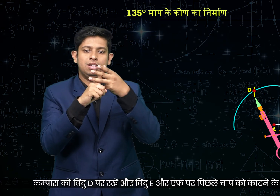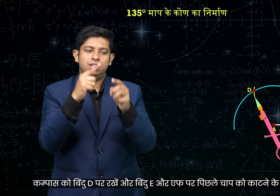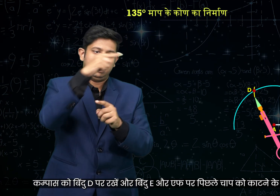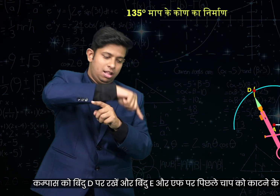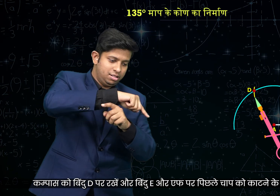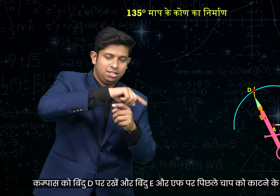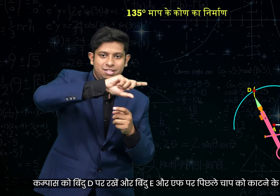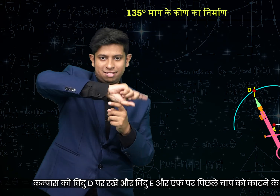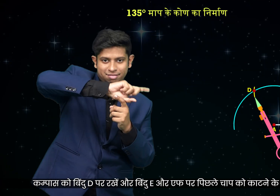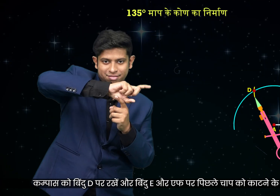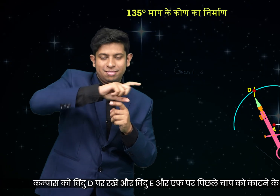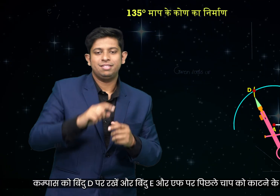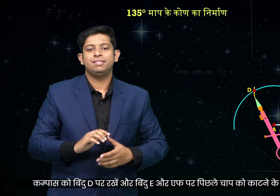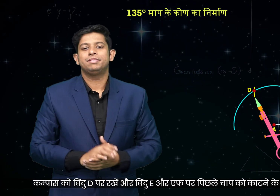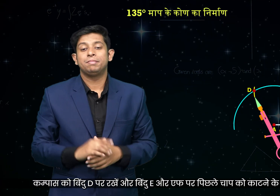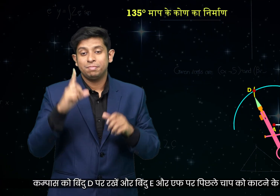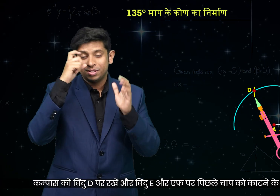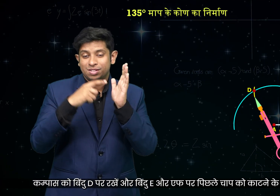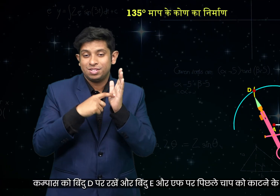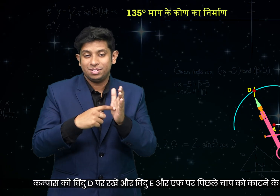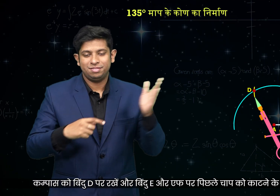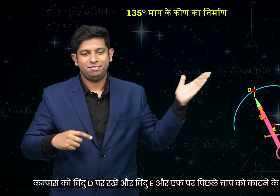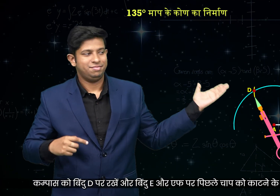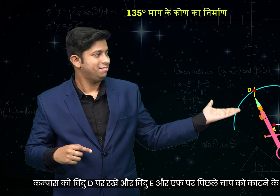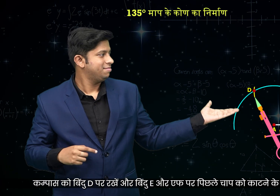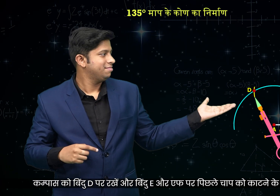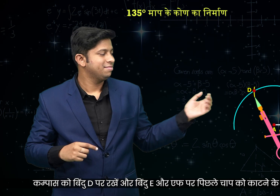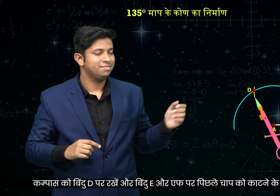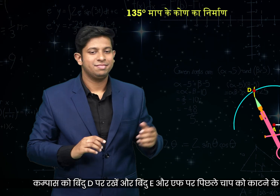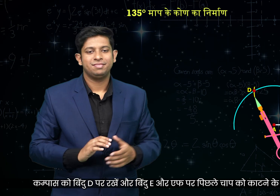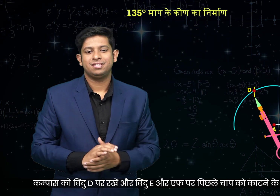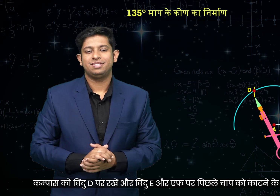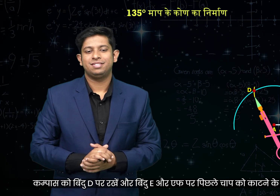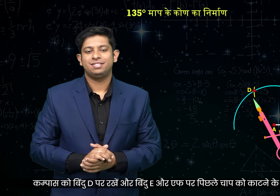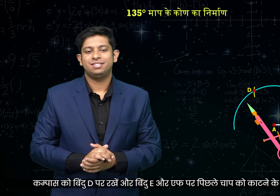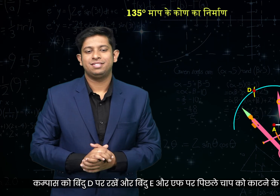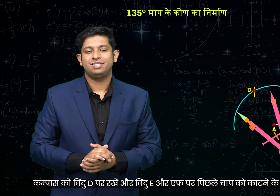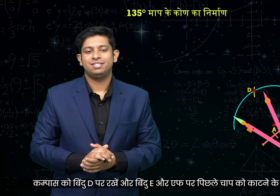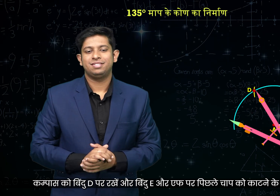पर पिछले छाप को काटने के लिए छाप खींचें।